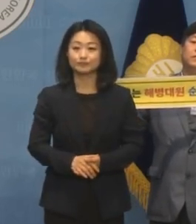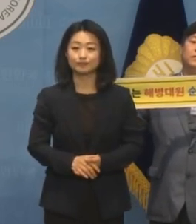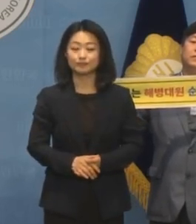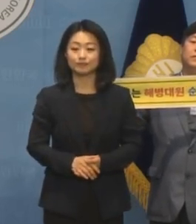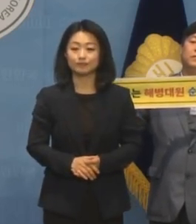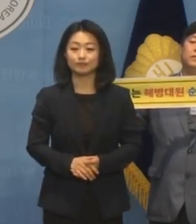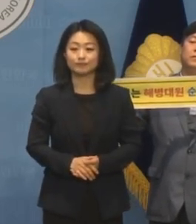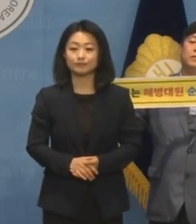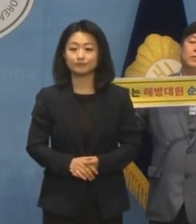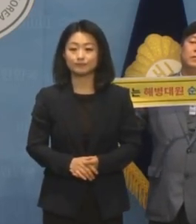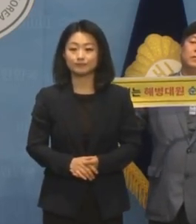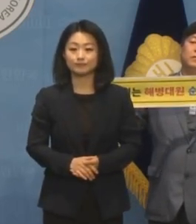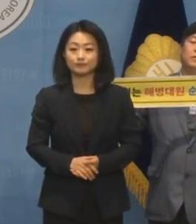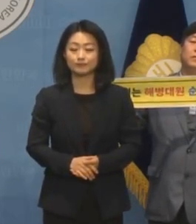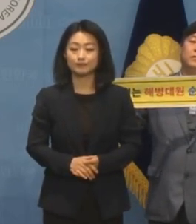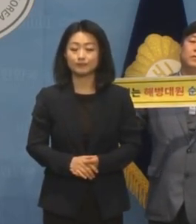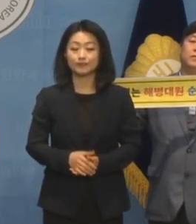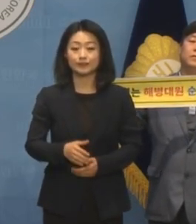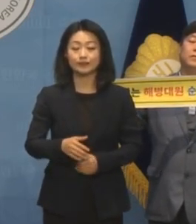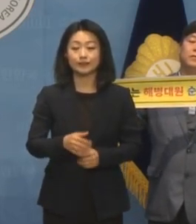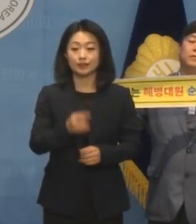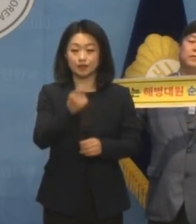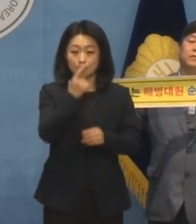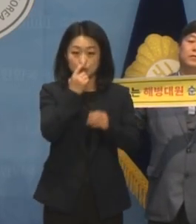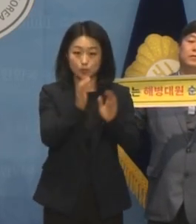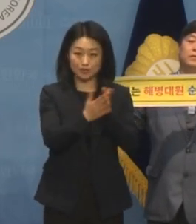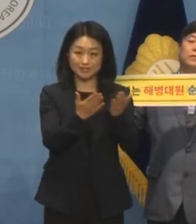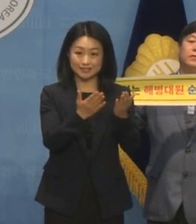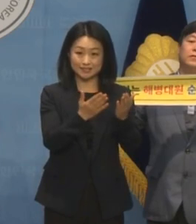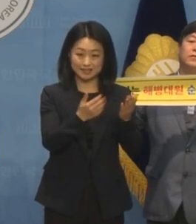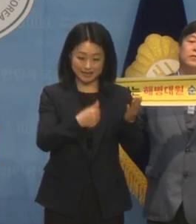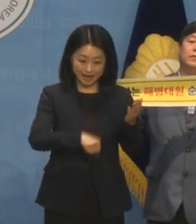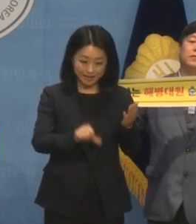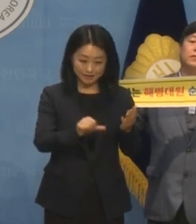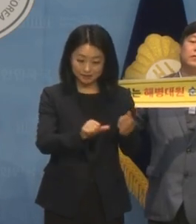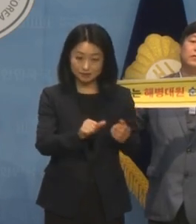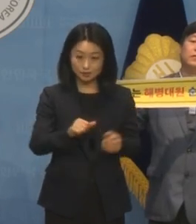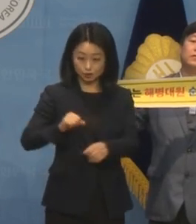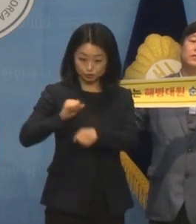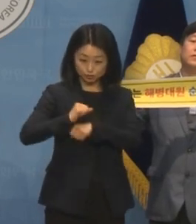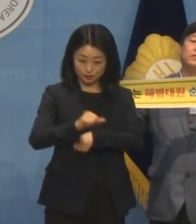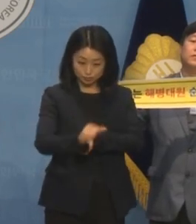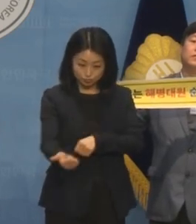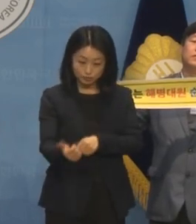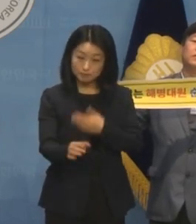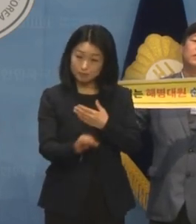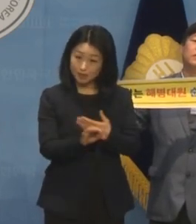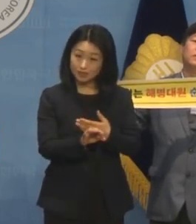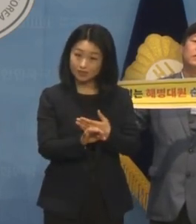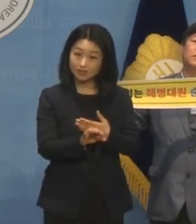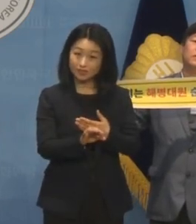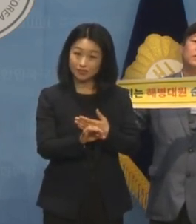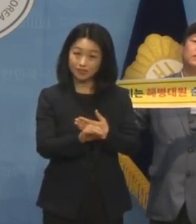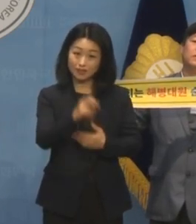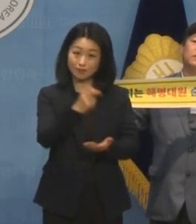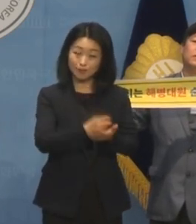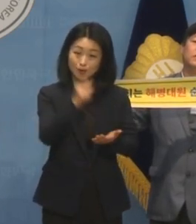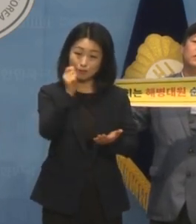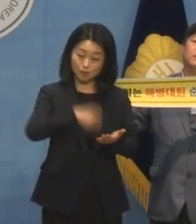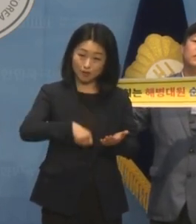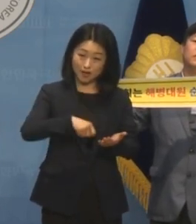말씀드린 것처럼 본인의 자식이 이런 일을 겪었다면 이대로 물러나시겠습니까?